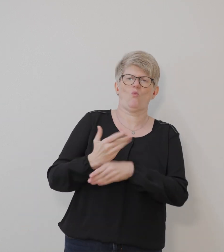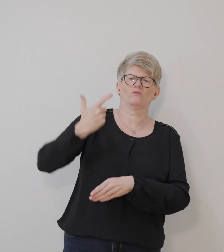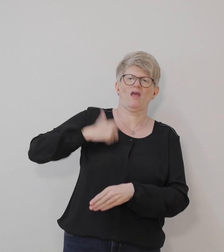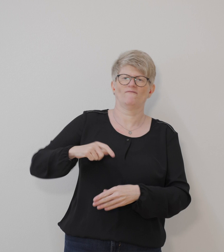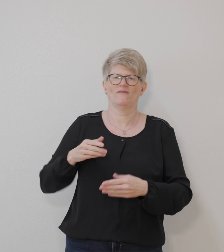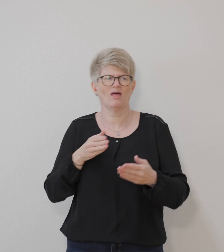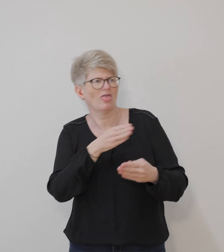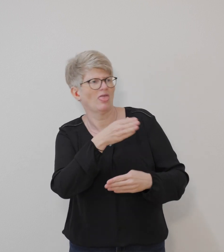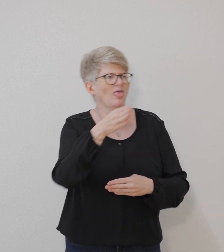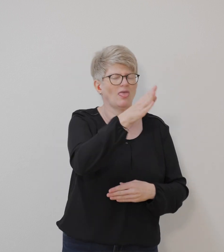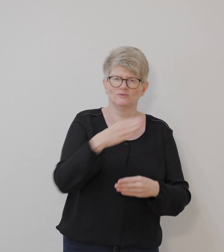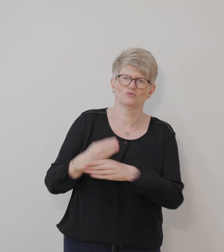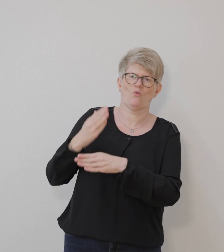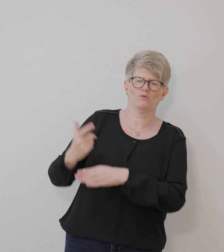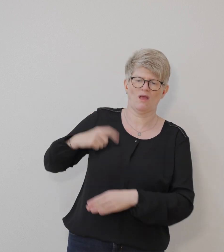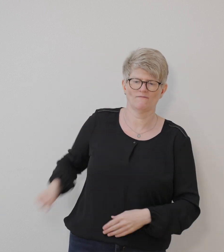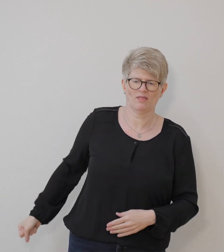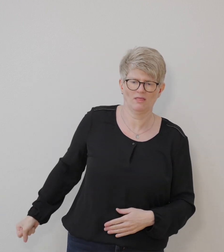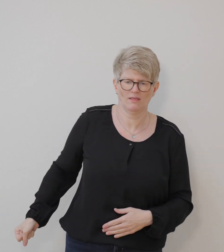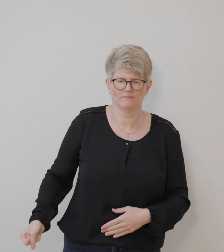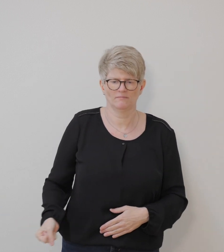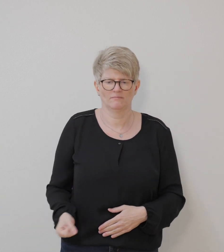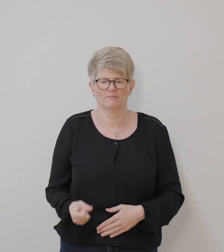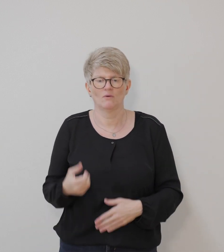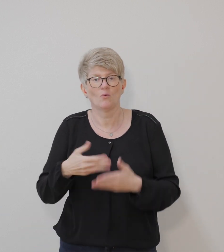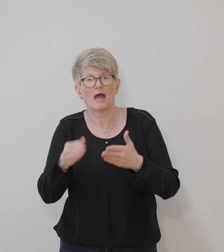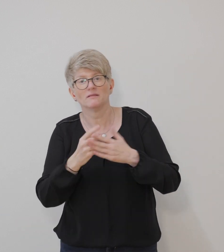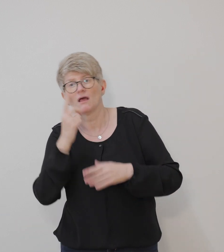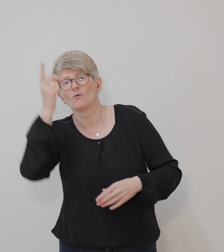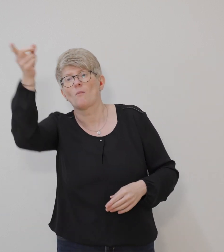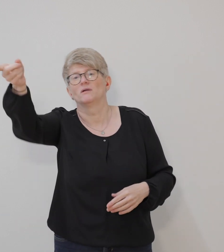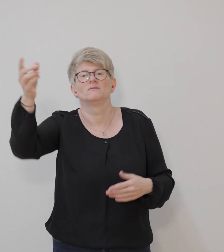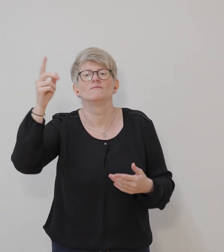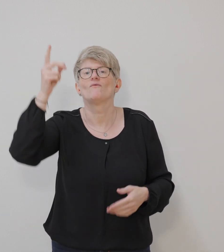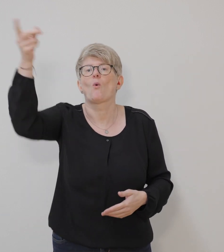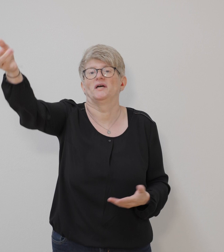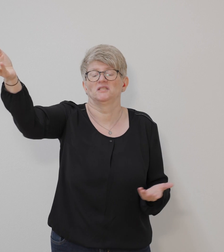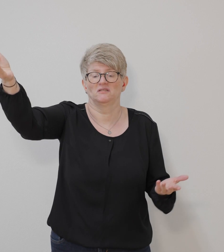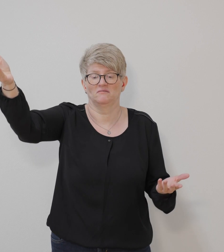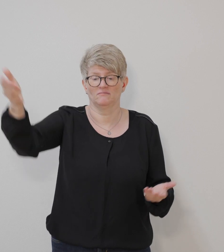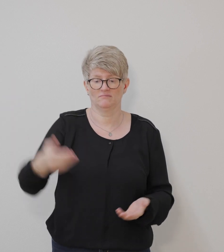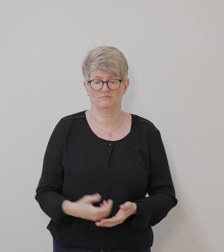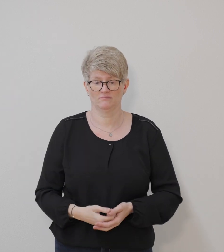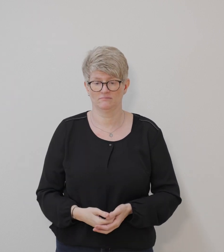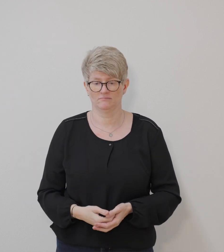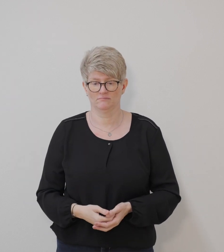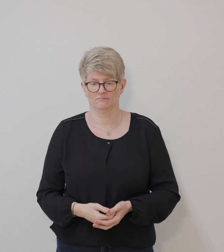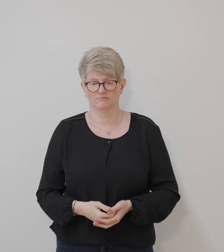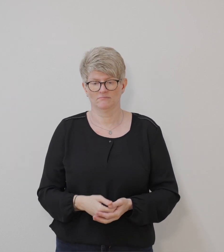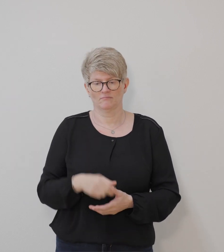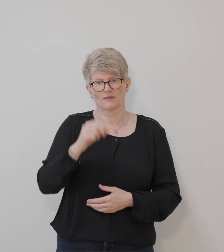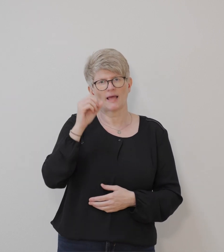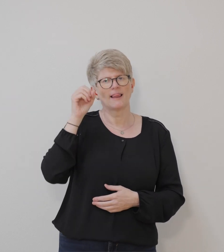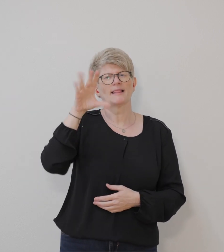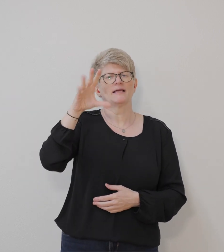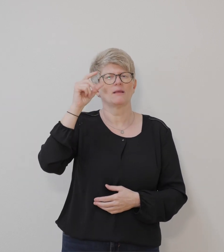will keiner was von mir und das ist gut so. Ich kann meinen Koffer abstellen, mich hinsetzen und ein